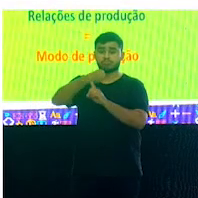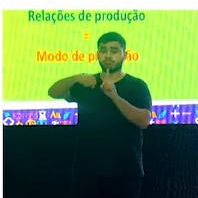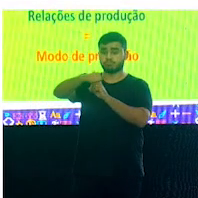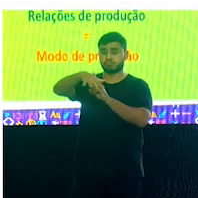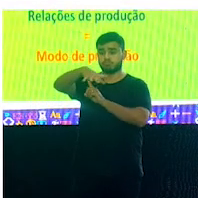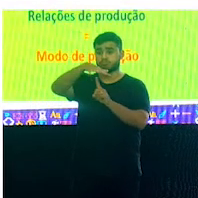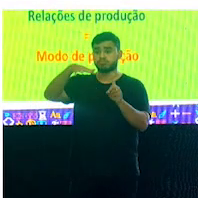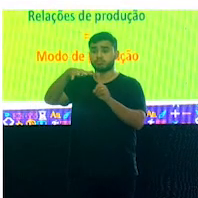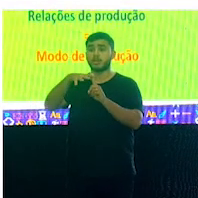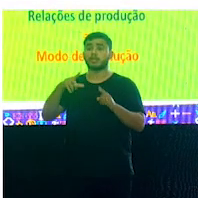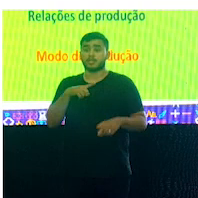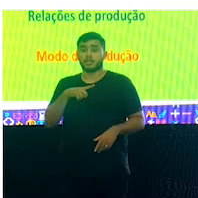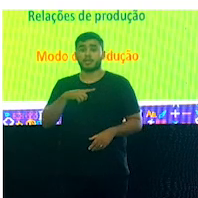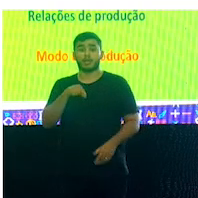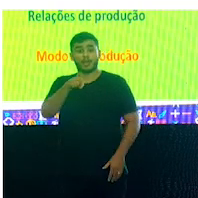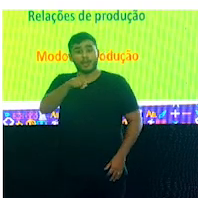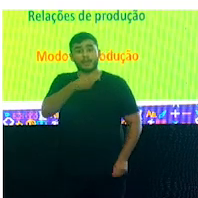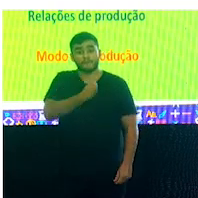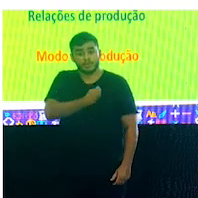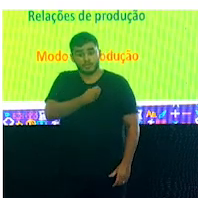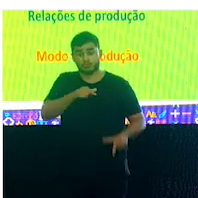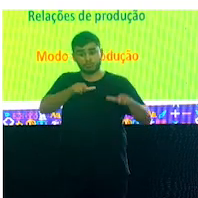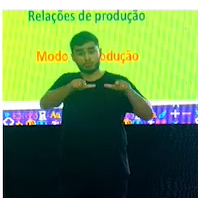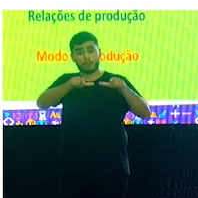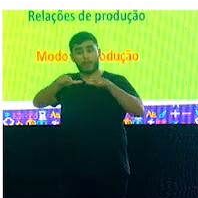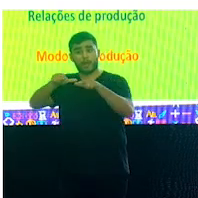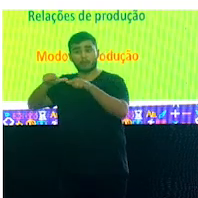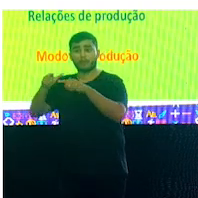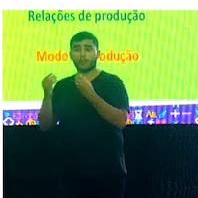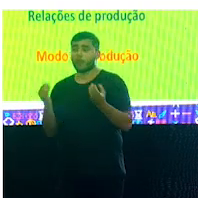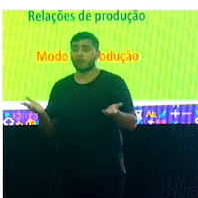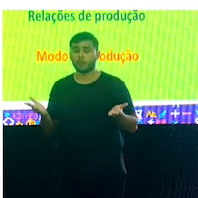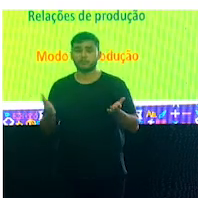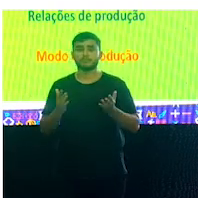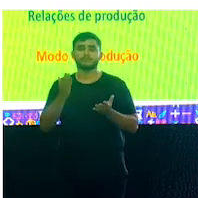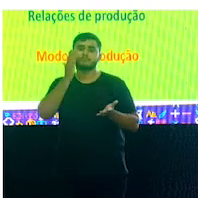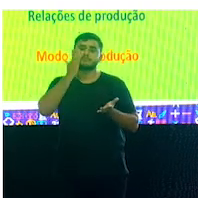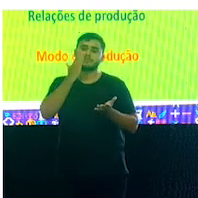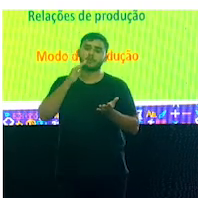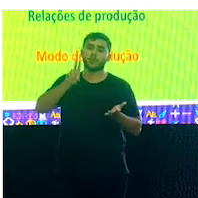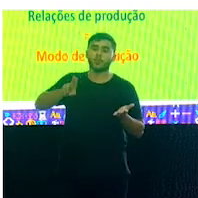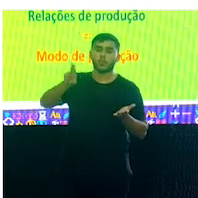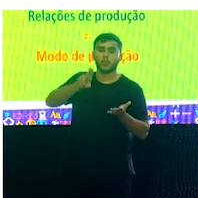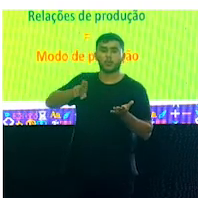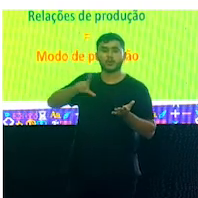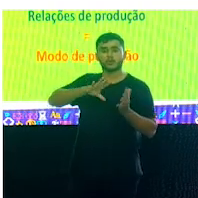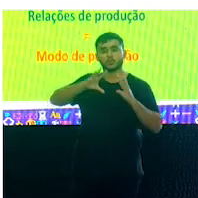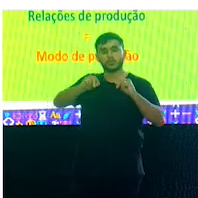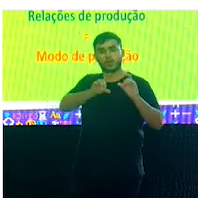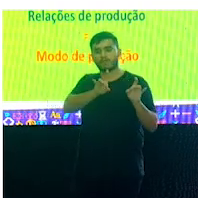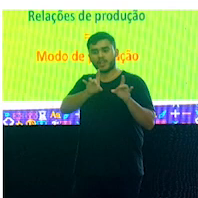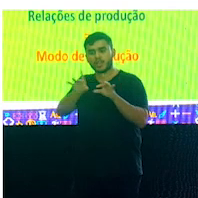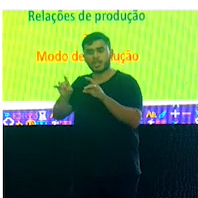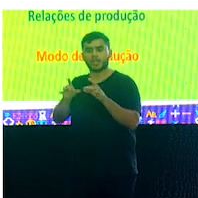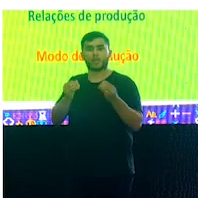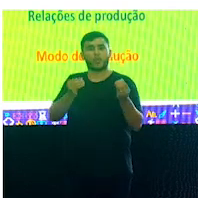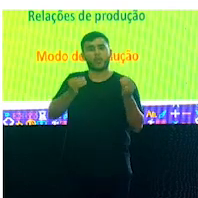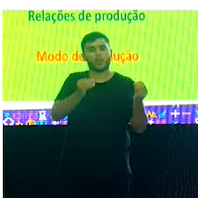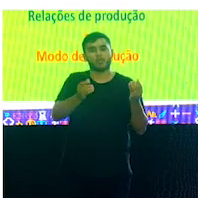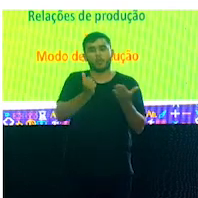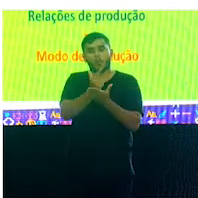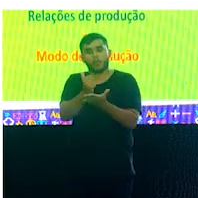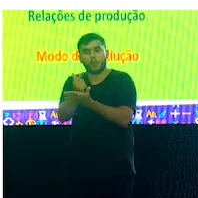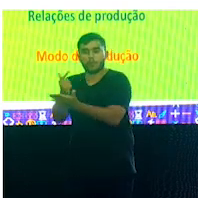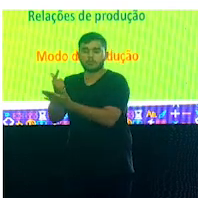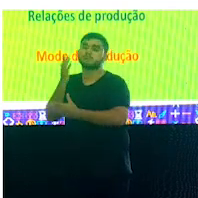sociedade produz os seus bens e serviços, como os utiliza e os distribui,